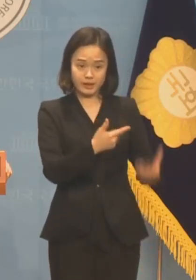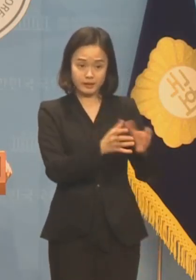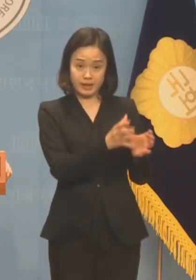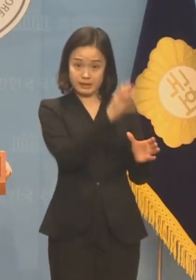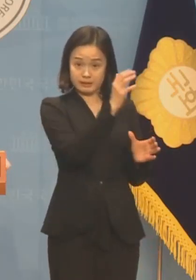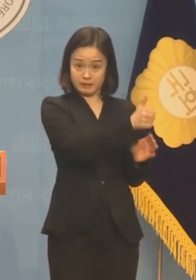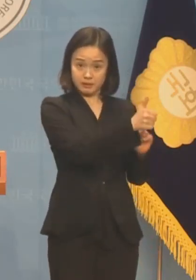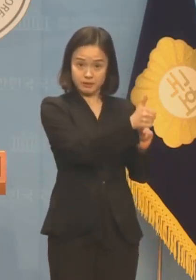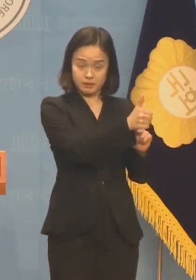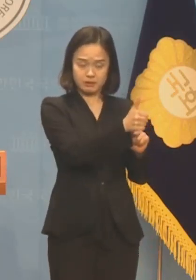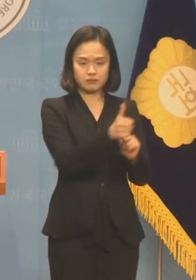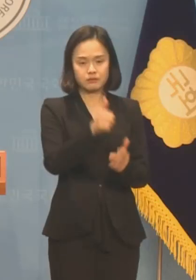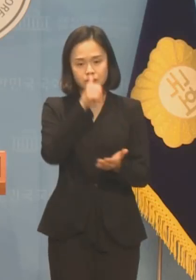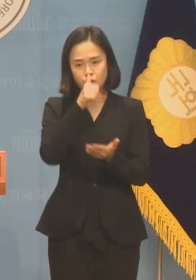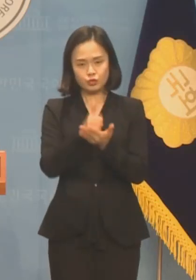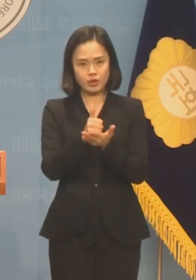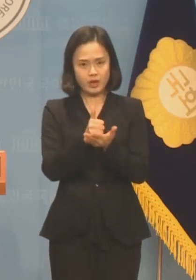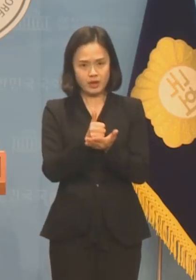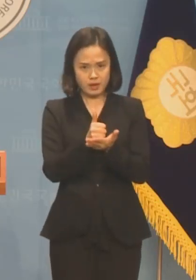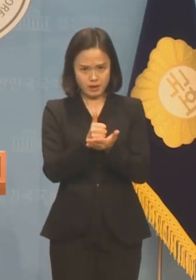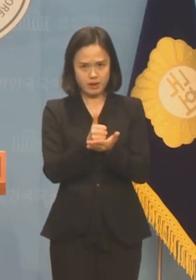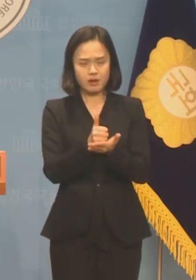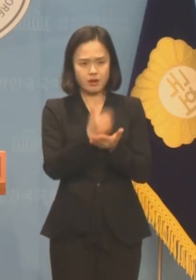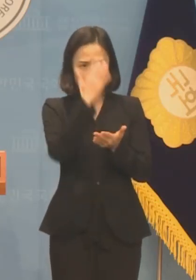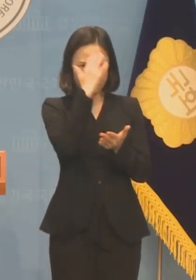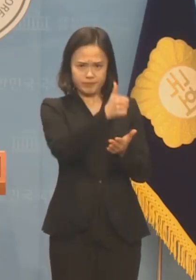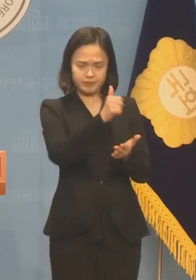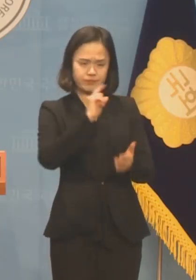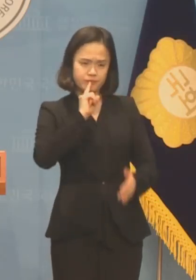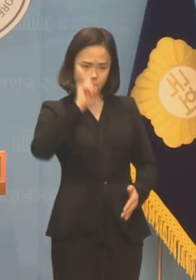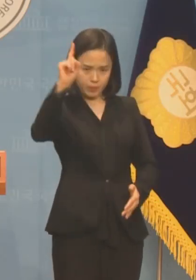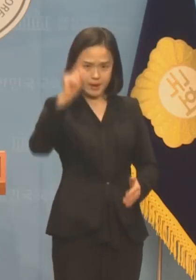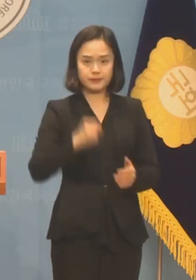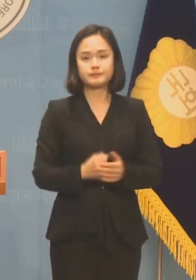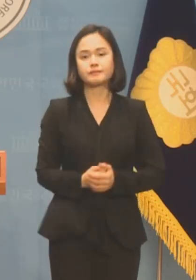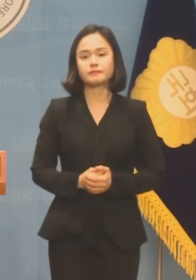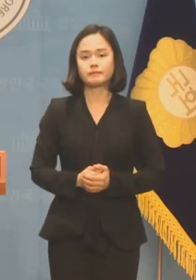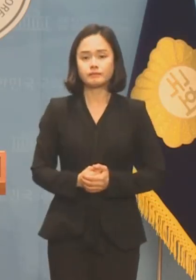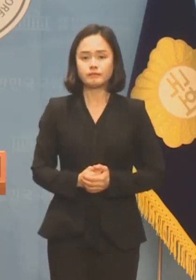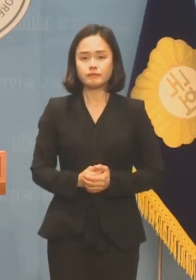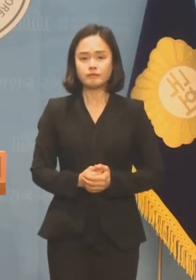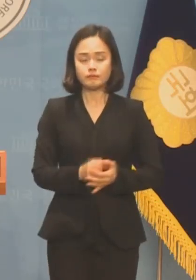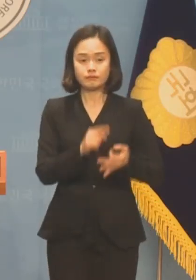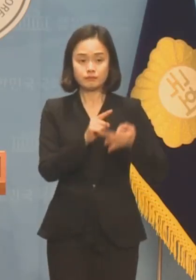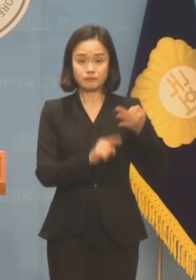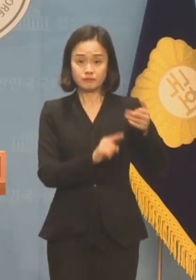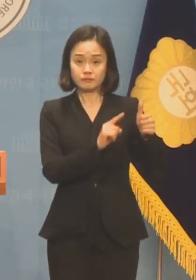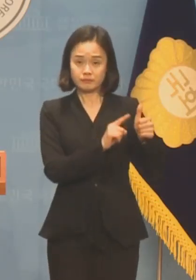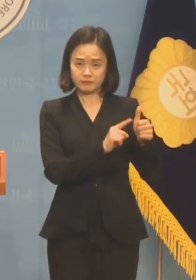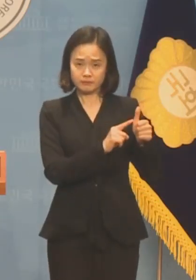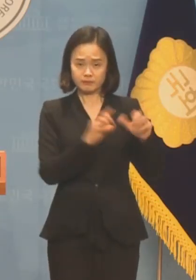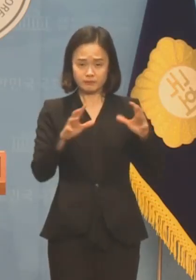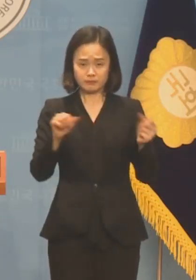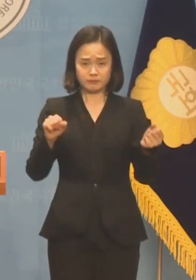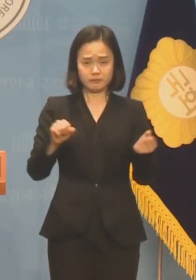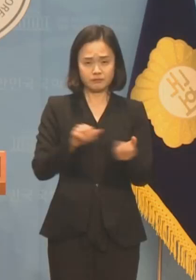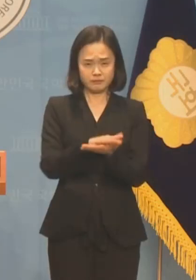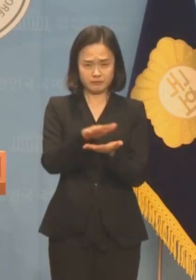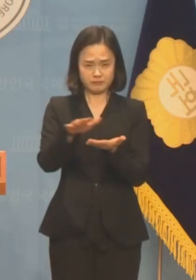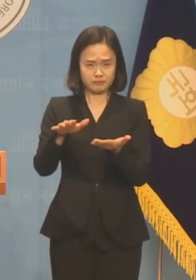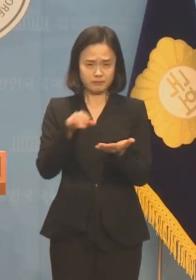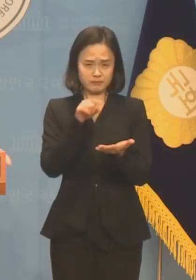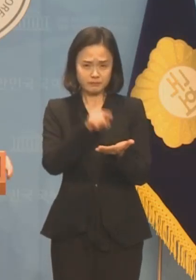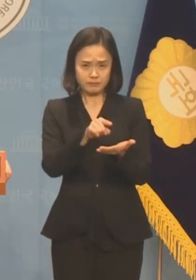고발합니다. 수사당국은 내란 수괴 윤석열에 대한 법 집행을 무력화하려는 국가적 범죄 행위에